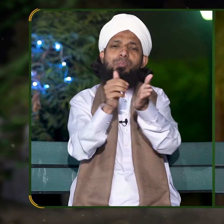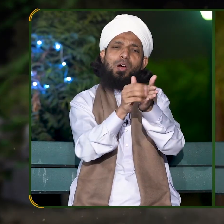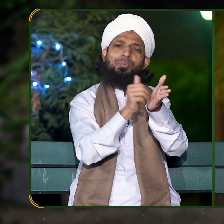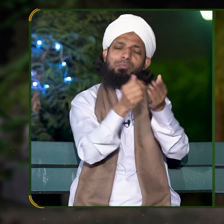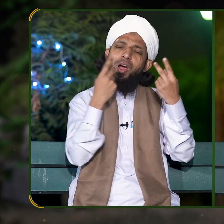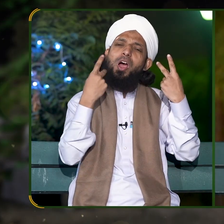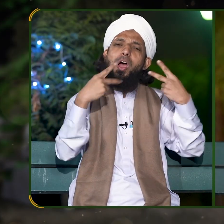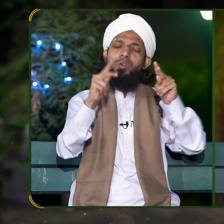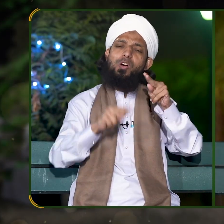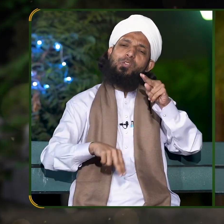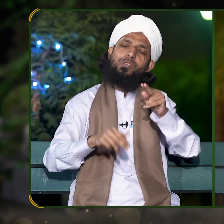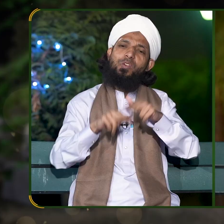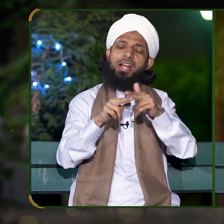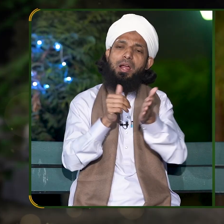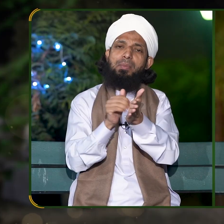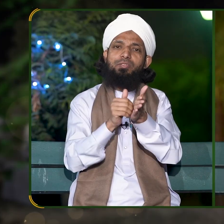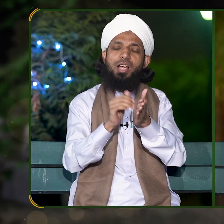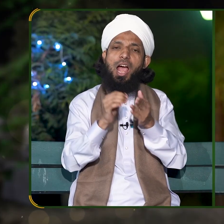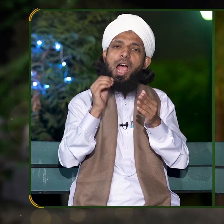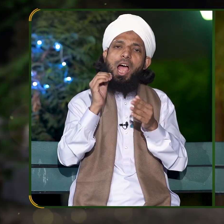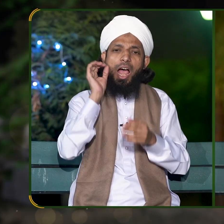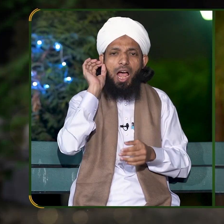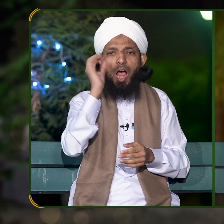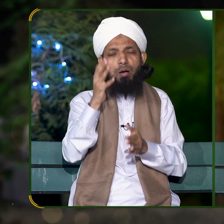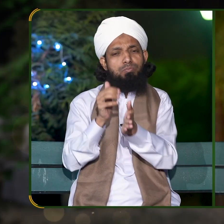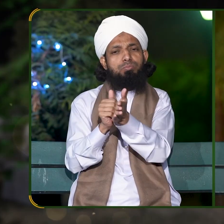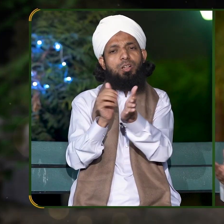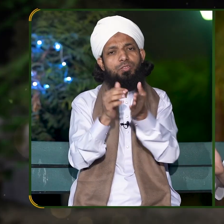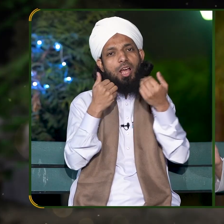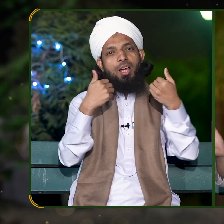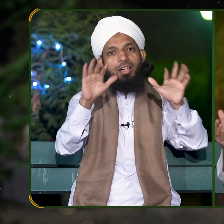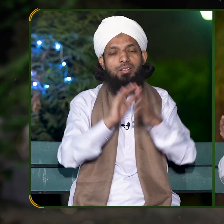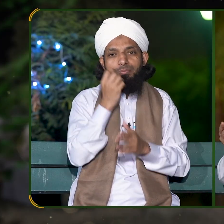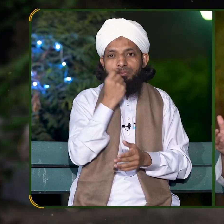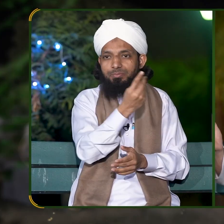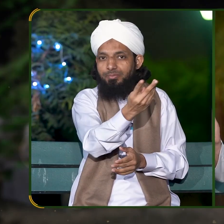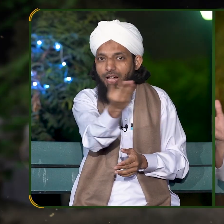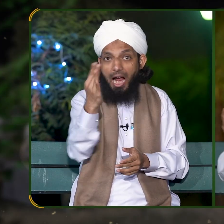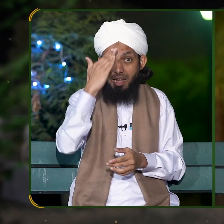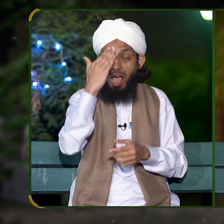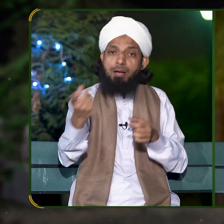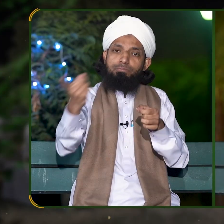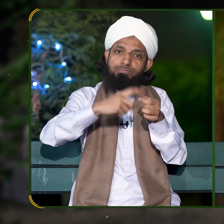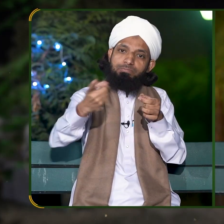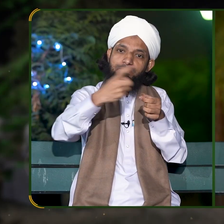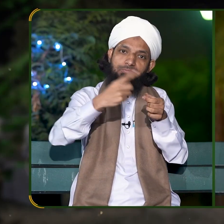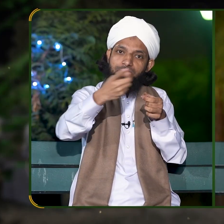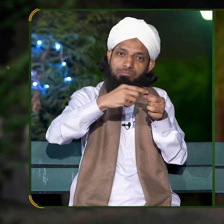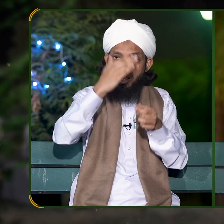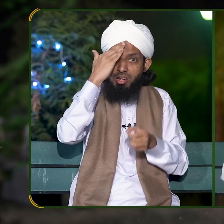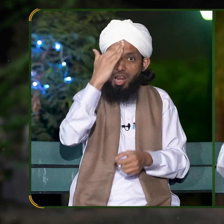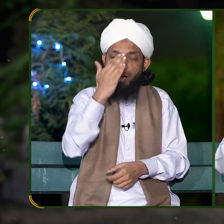یہ آپ کے حسن اخلاق کا اثر تھا کہ پھر اس کے بعد لوگ دائرہ اسلام میں تیزی کے ساتھ داخل ہونے